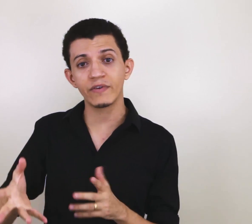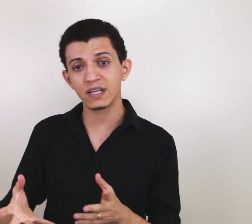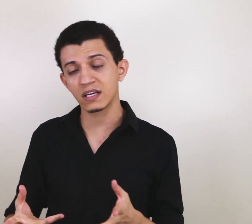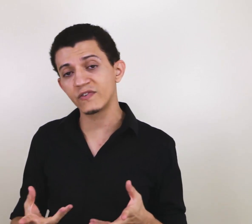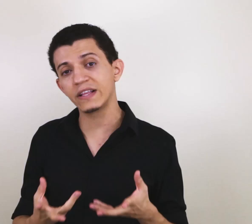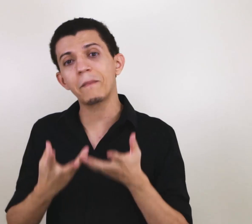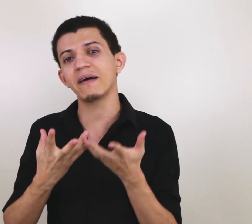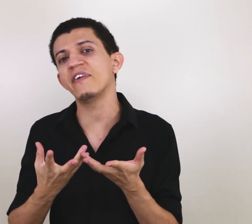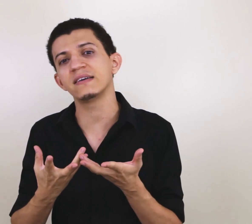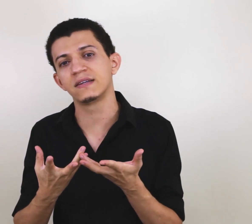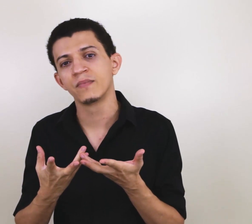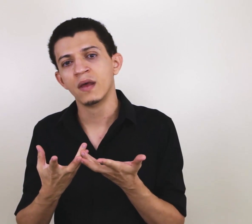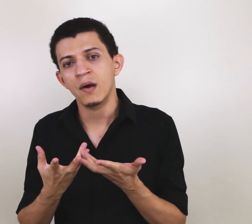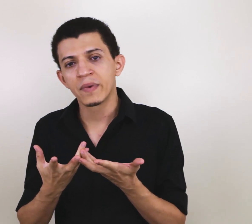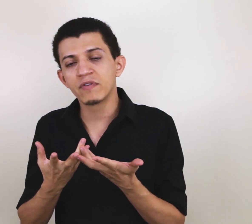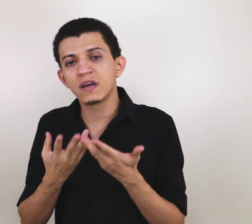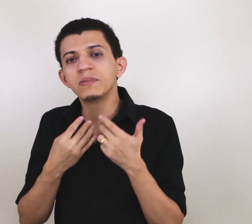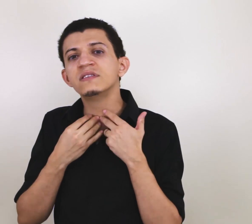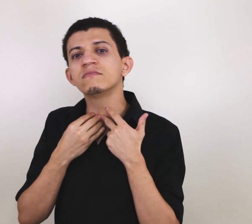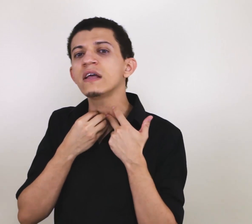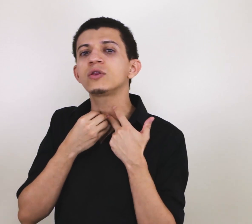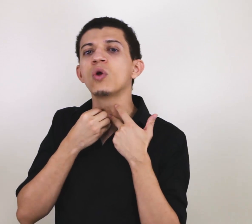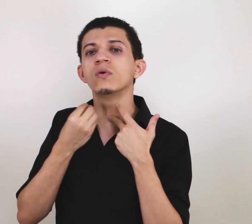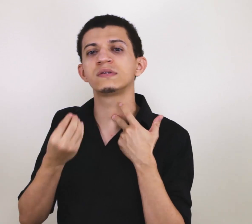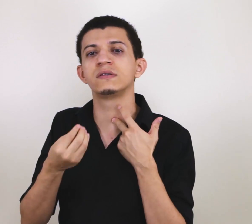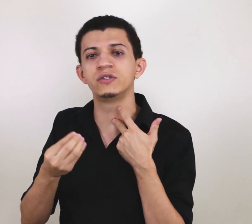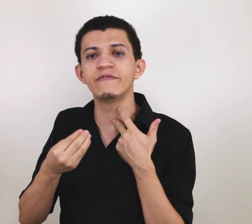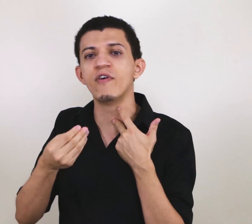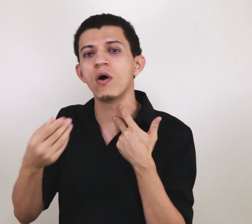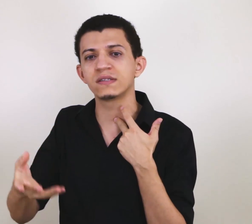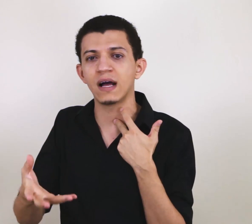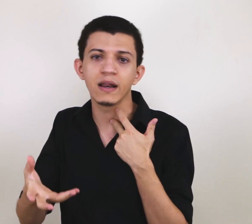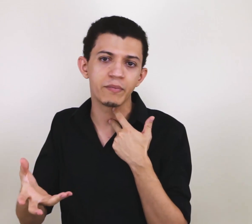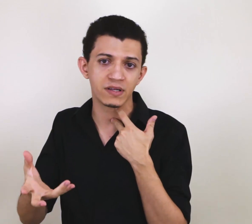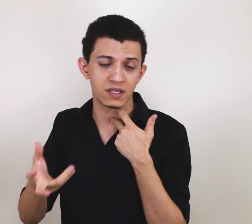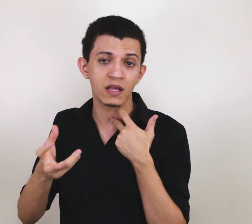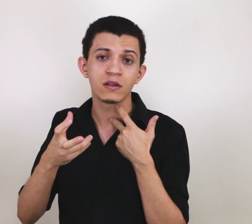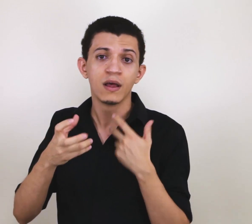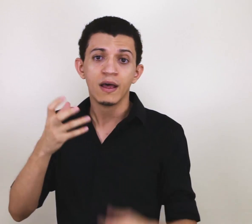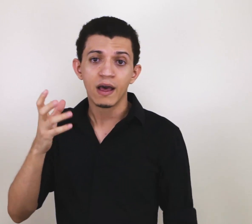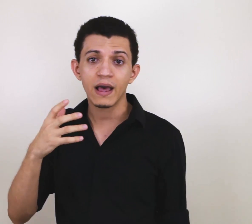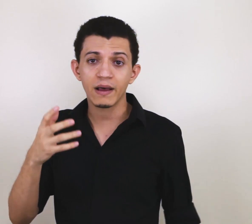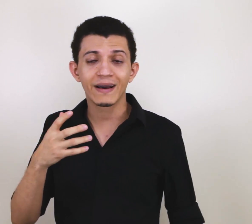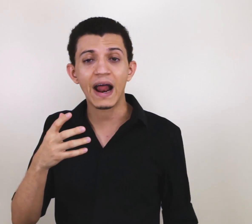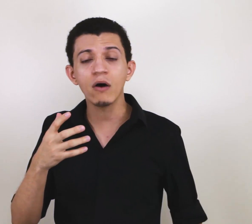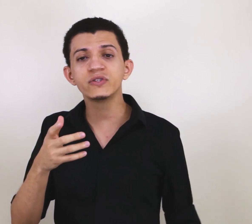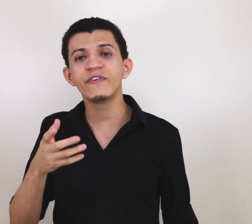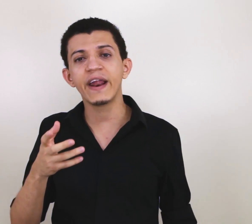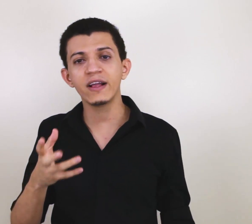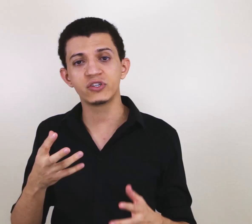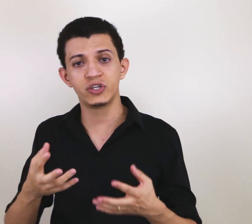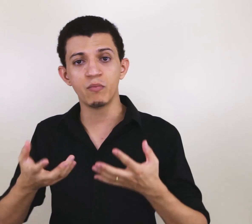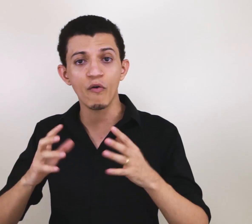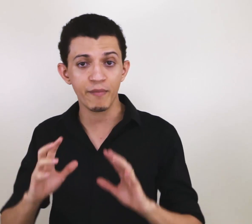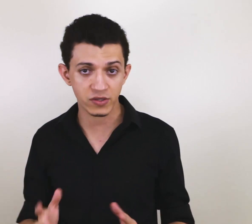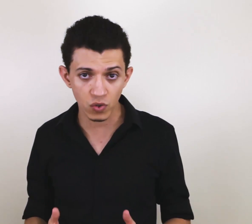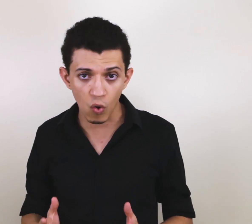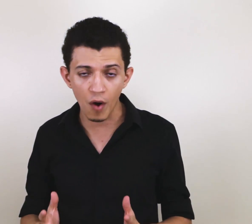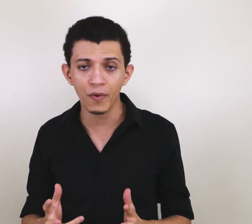vai ser transferida para a face. Porque você não tem tons de voz na Libra. Você tem graus diferentes de movimentos do